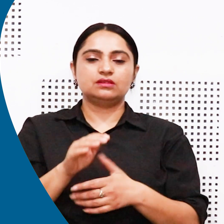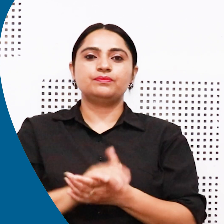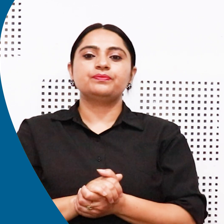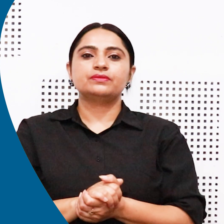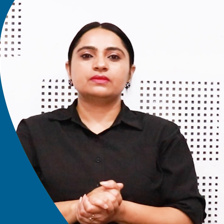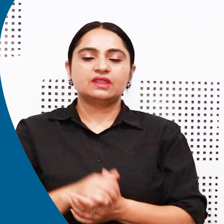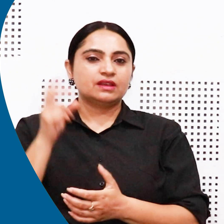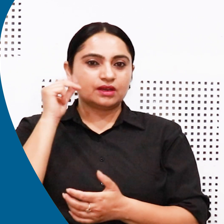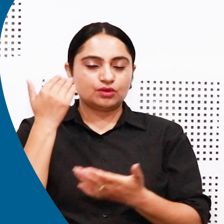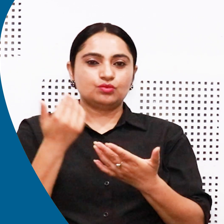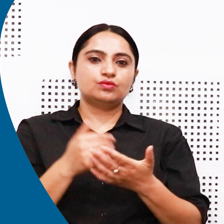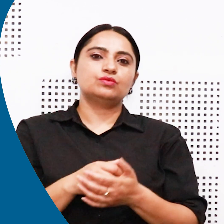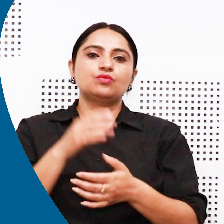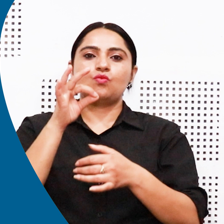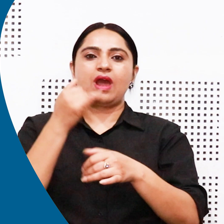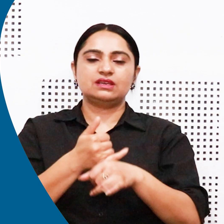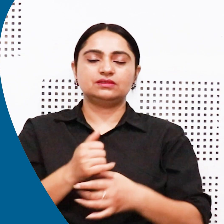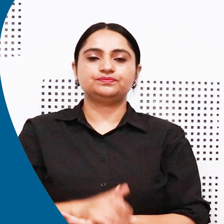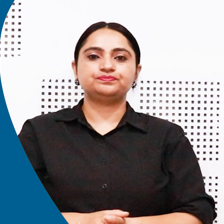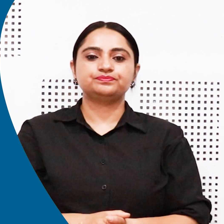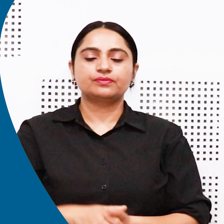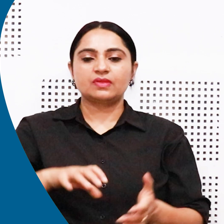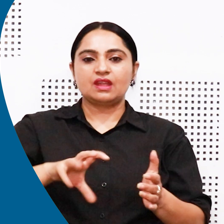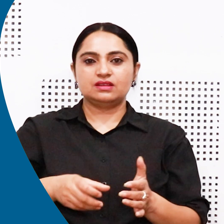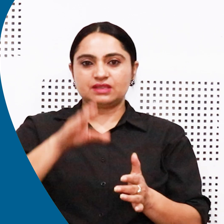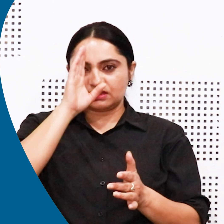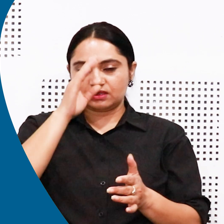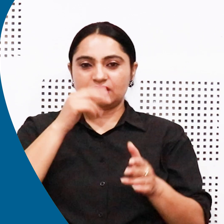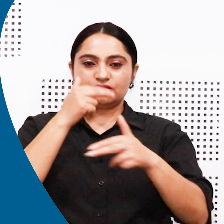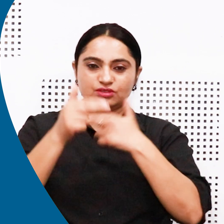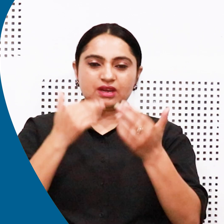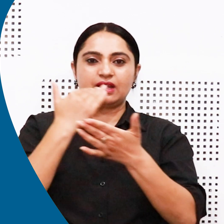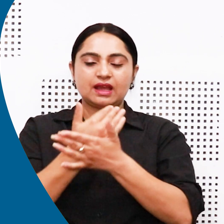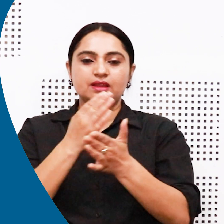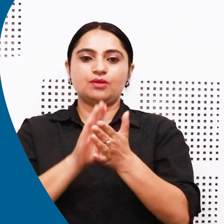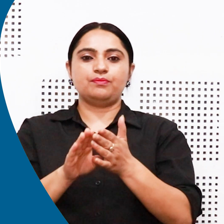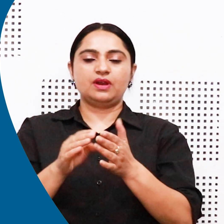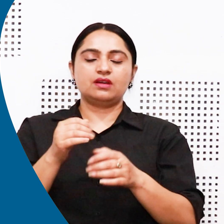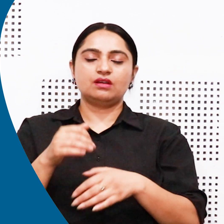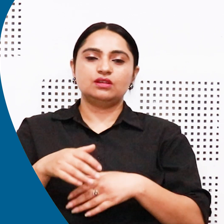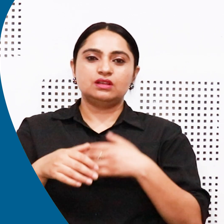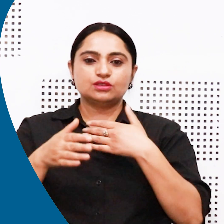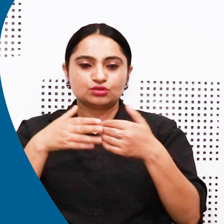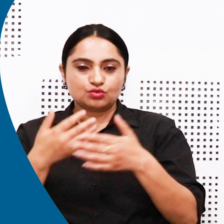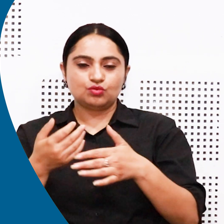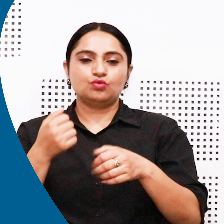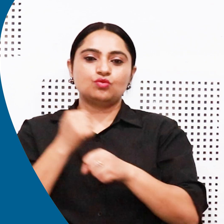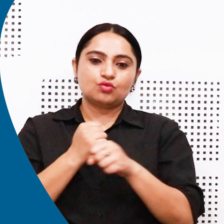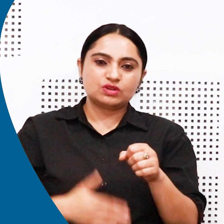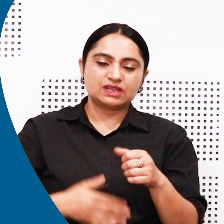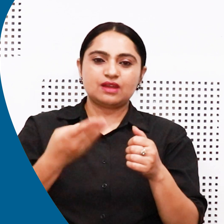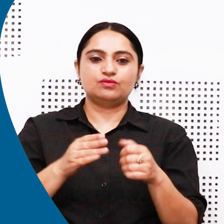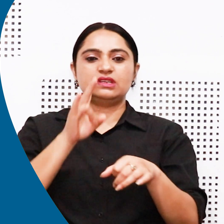बगाले, रेडियो आँधीखोला, वालिङ सेन्चा। स्थानीय सरकारले चलाएका कार्यक्रमबाट स्वरोजगार हुने र सिपमूलक तालिम